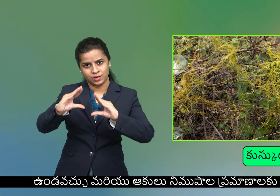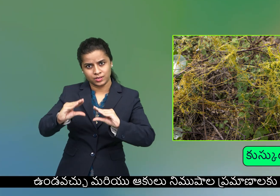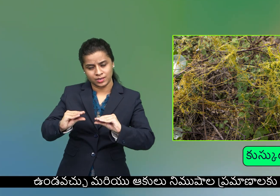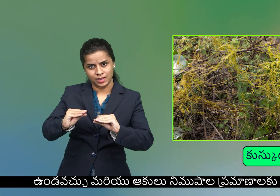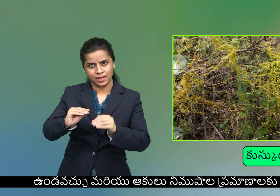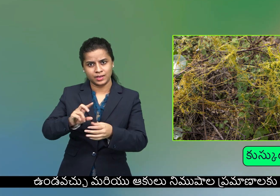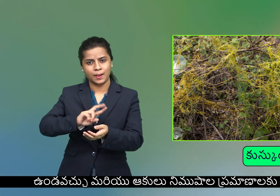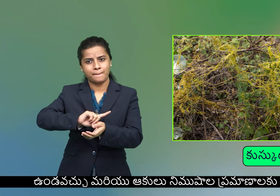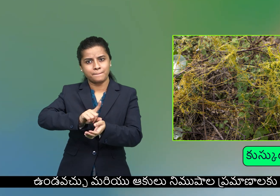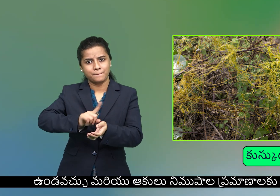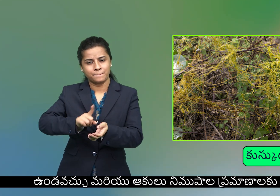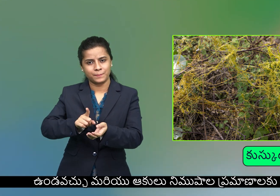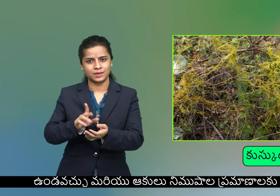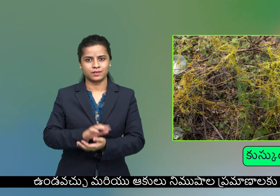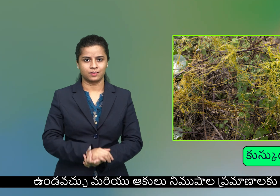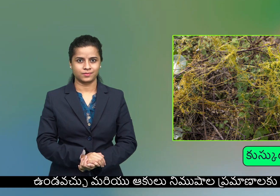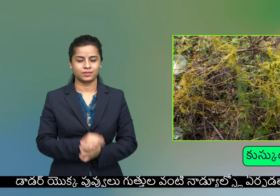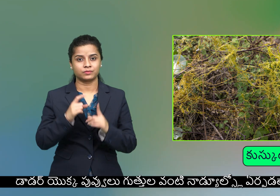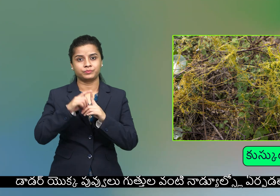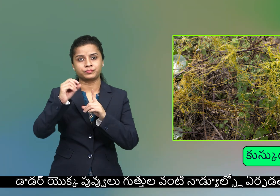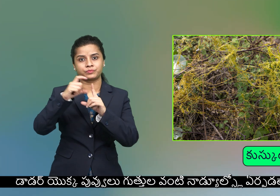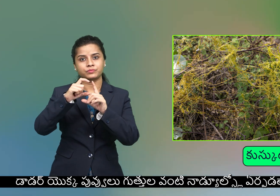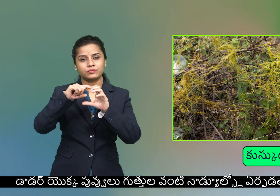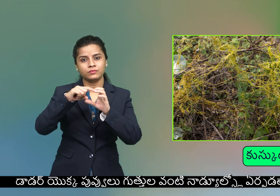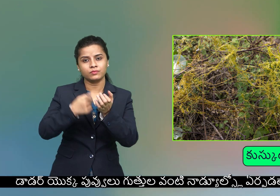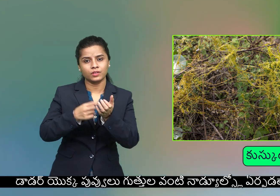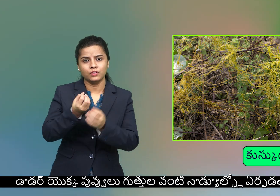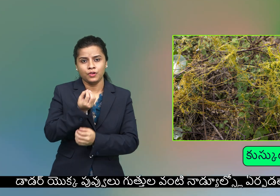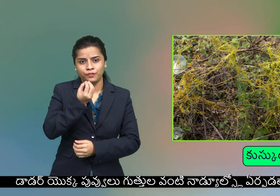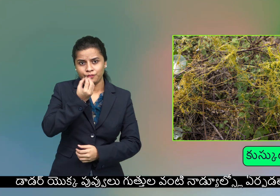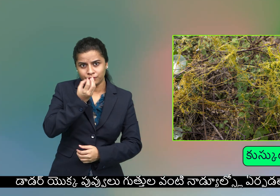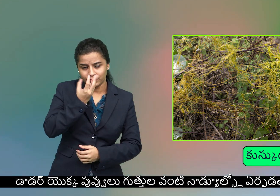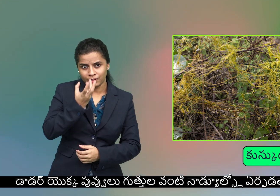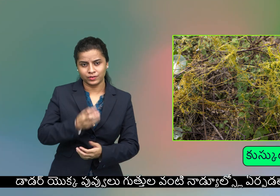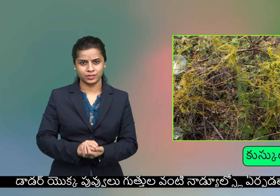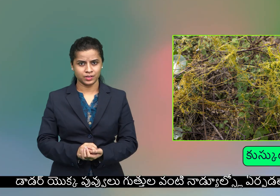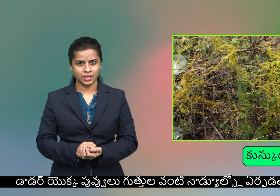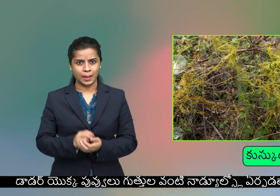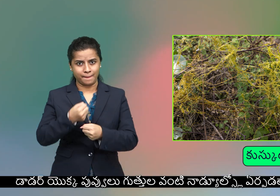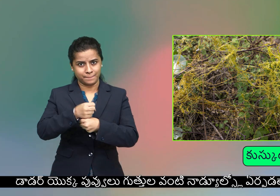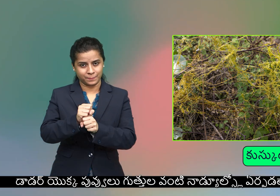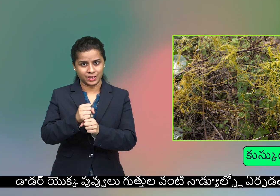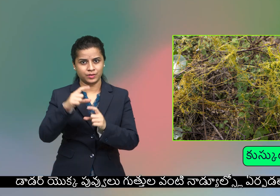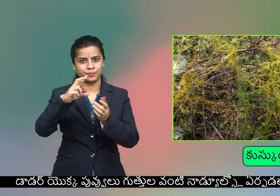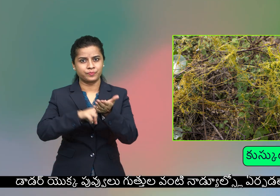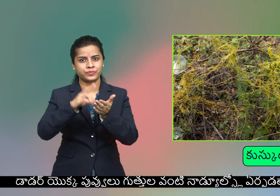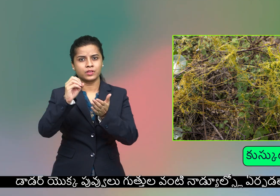ప్రమాణాలకు తగ్గించబడతాయి. డాడర్ యొక్క పువ్వులు గుత్తుల వంటి నాడ్యూల్స్లో